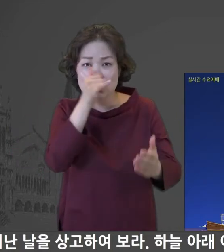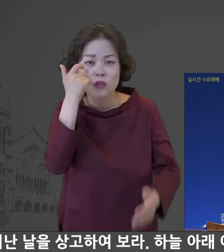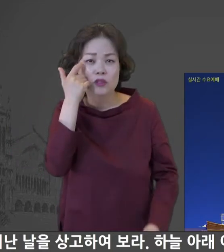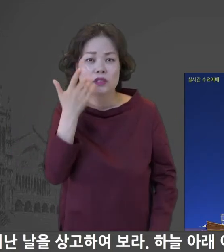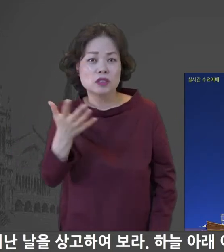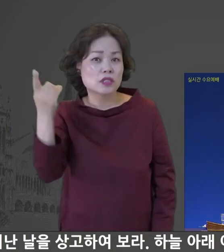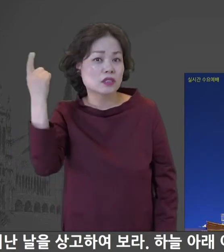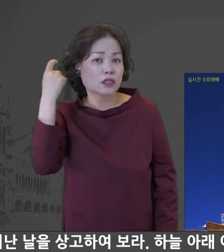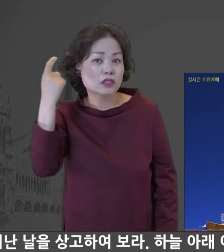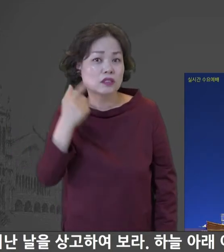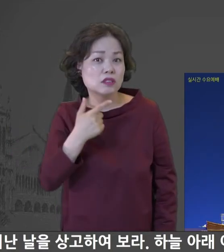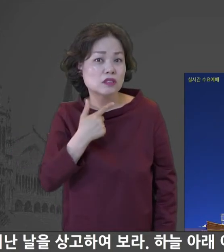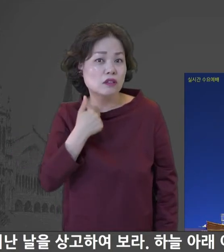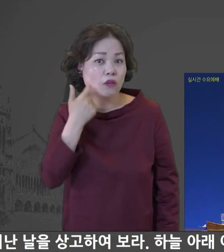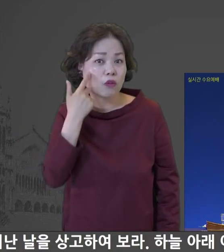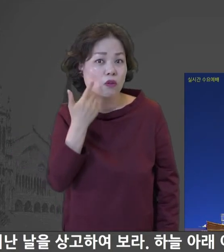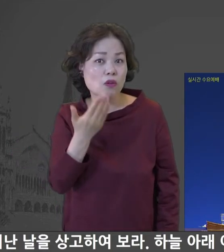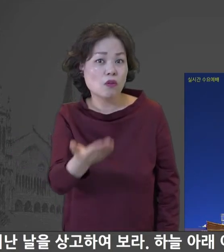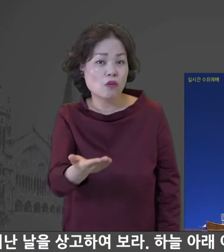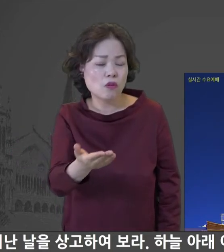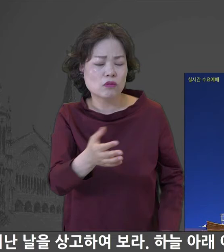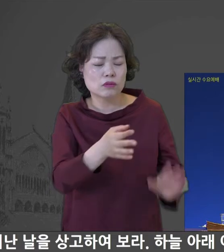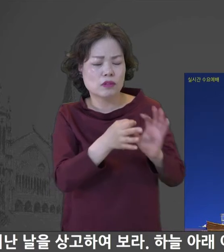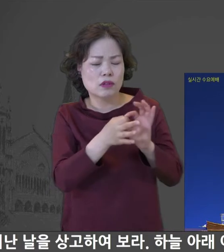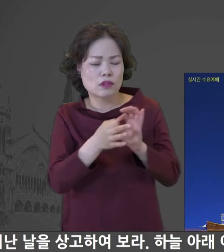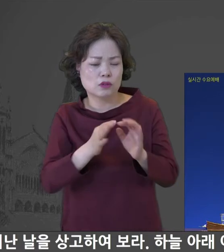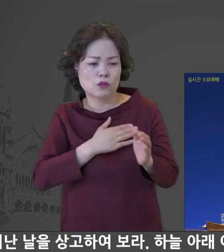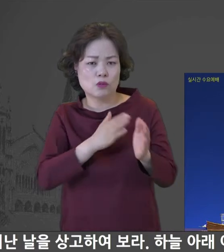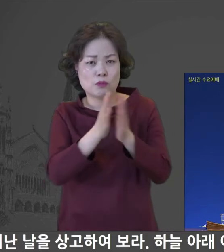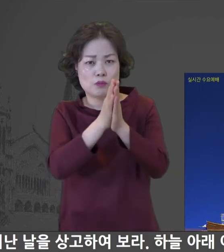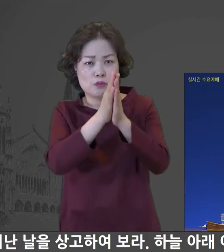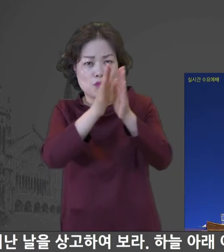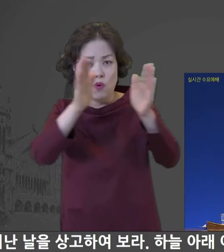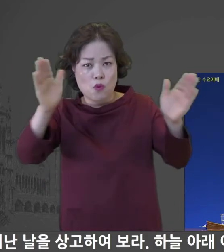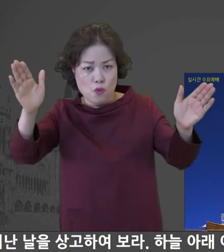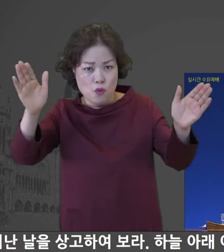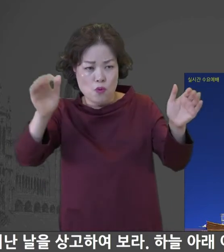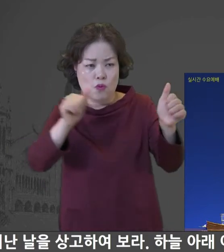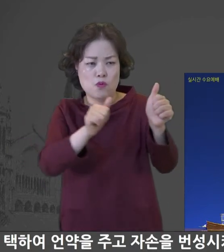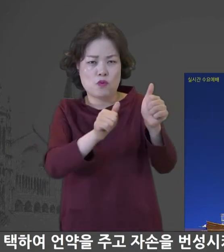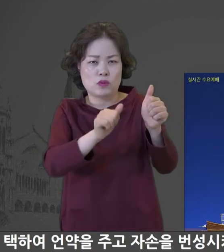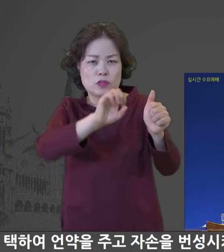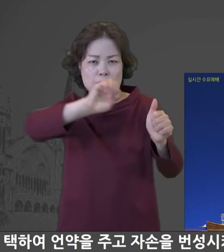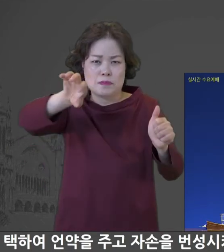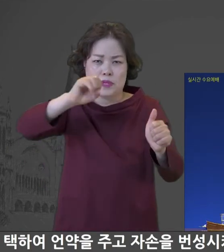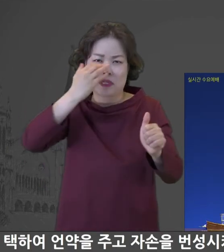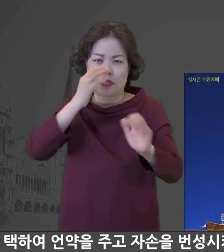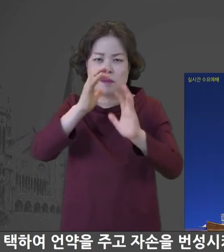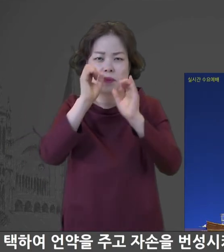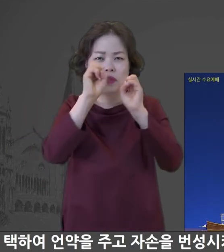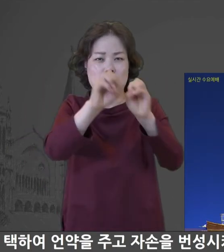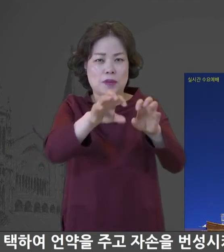여러분들이 들어본 적이 있었습니까? 라고 계속해서 모세는 이스라엘 백성들에게 말씀을 전합니다.